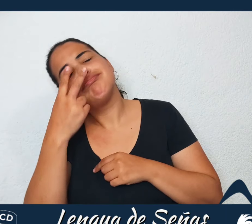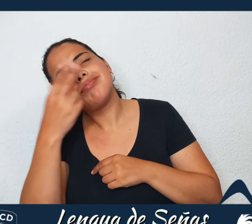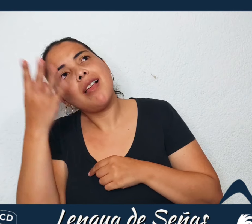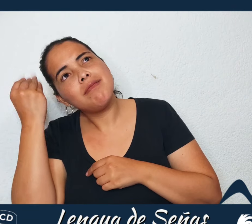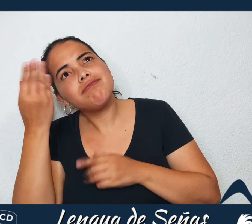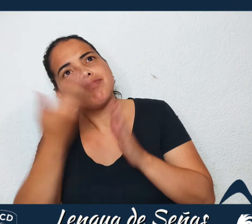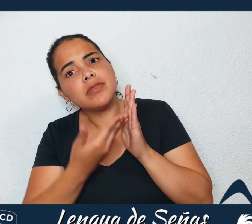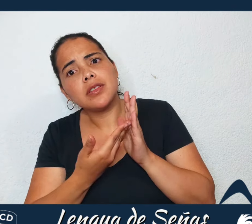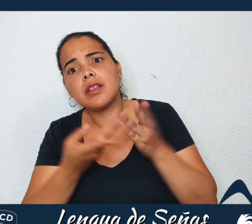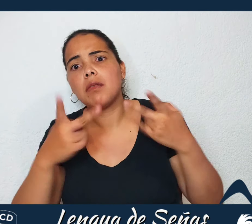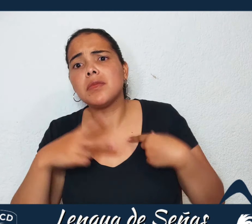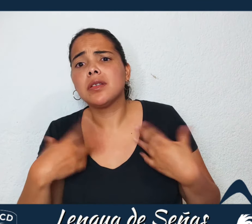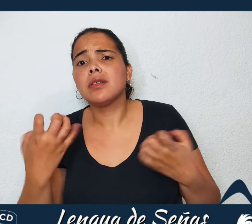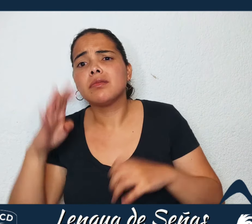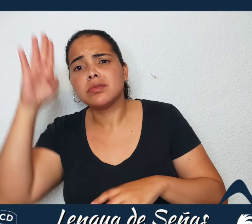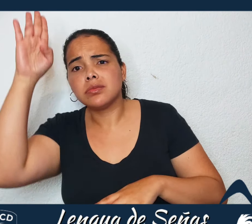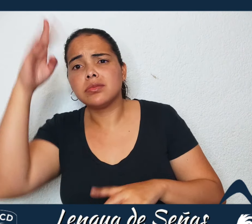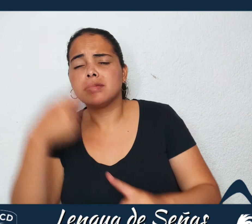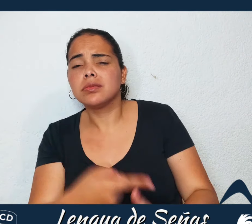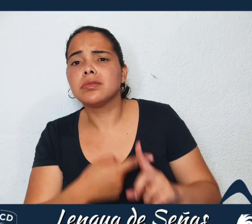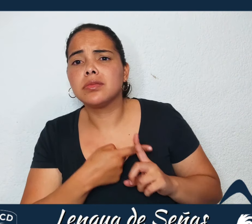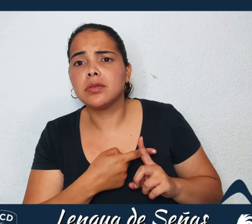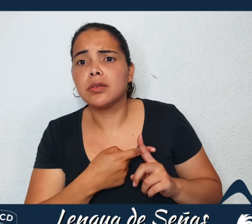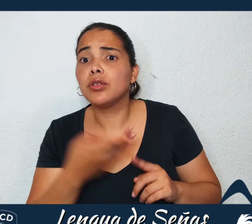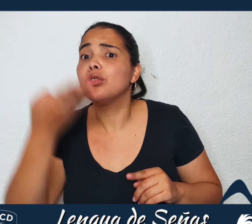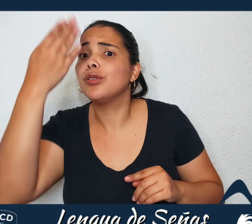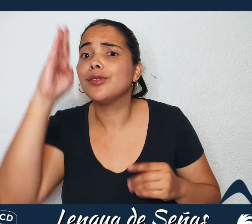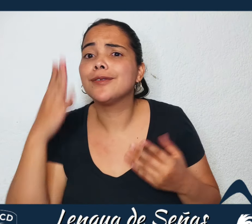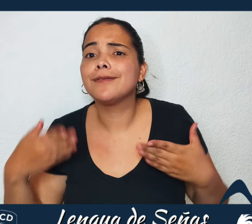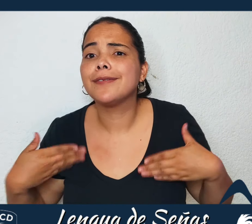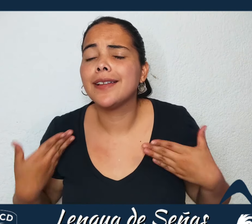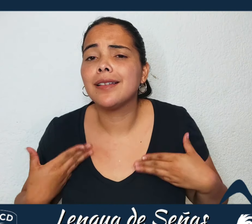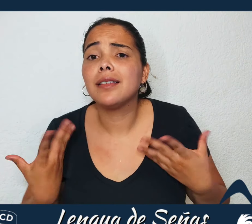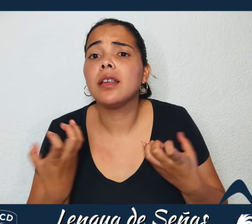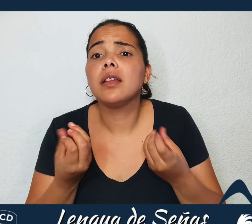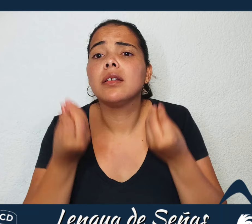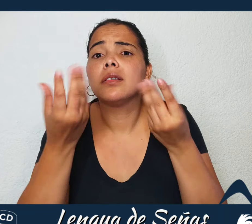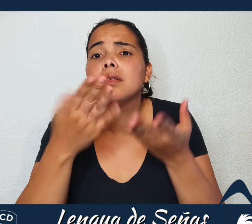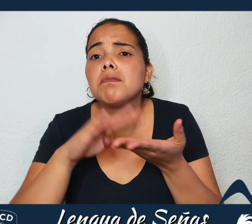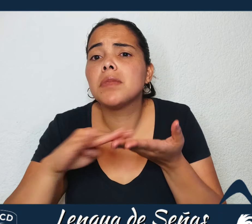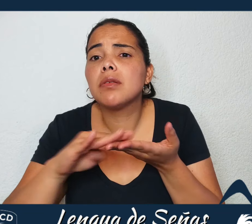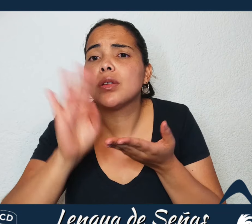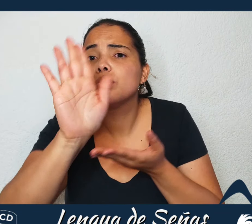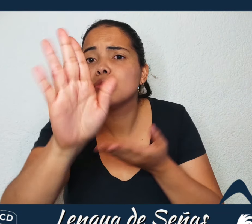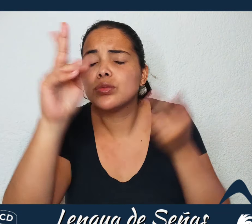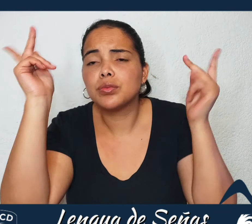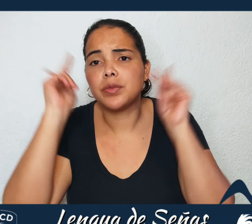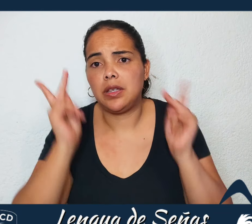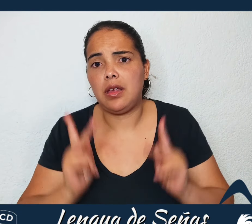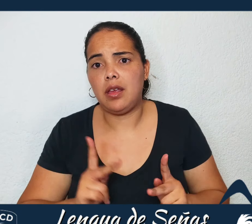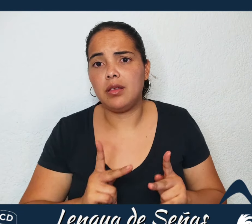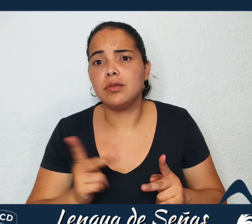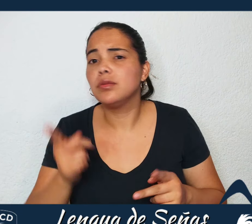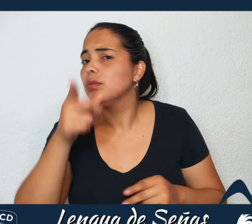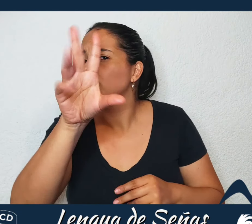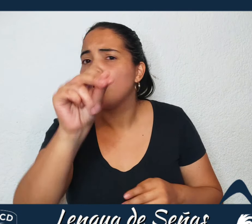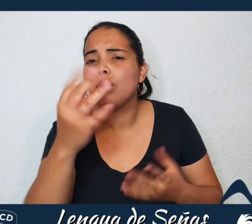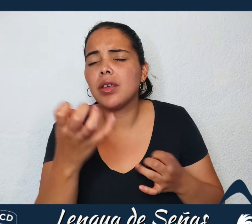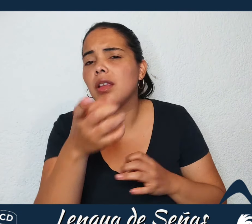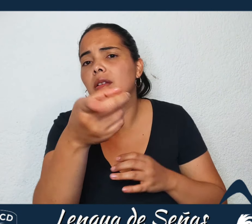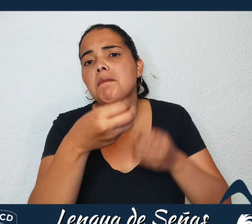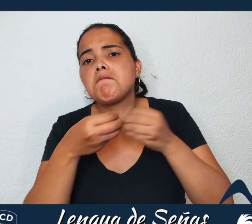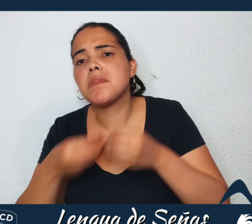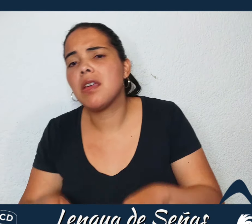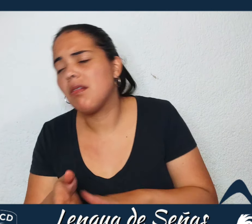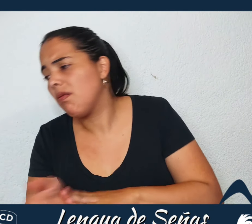usted puede hacerlo. Dios le está prometiendo a usted perdón de pecados. Le está prometiendo a usted que no vaya